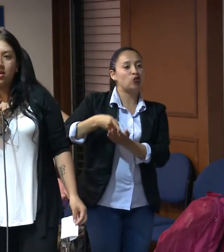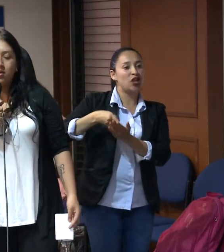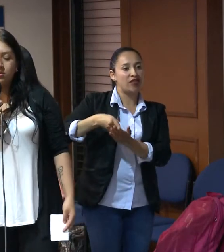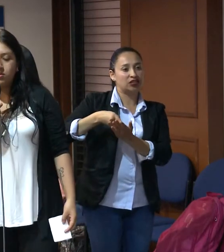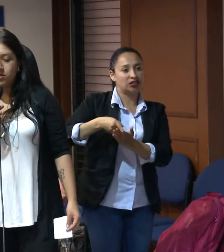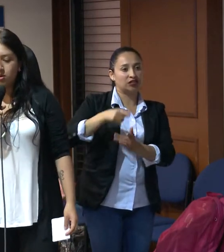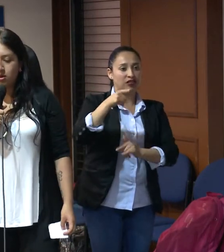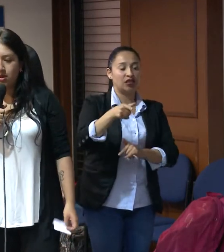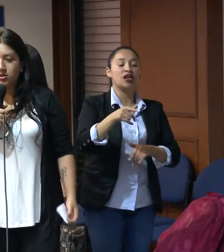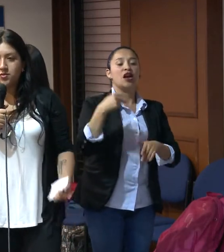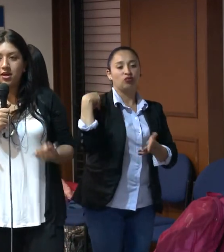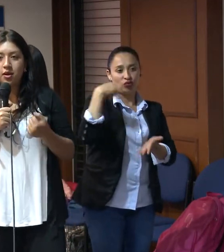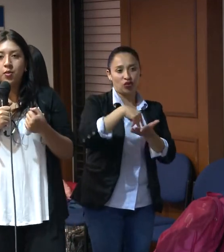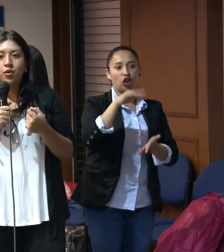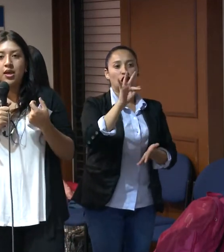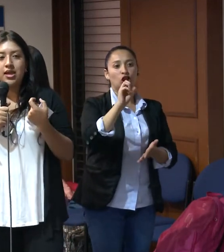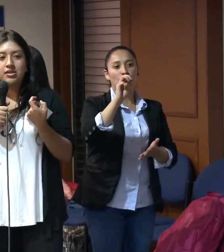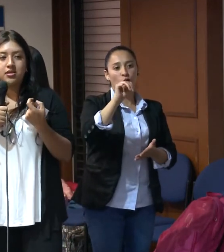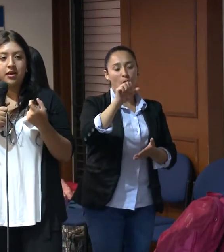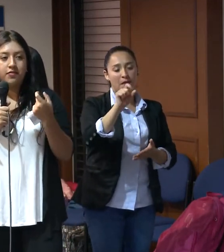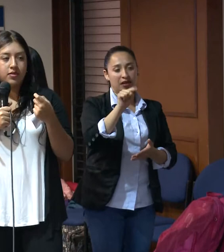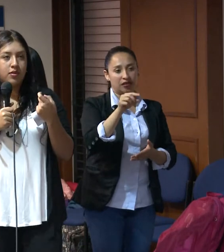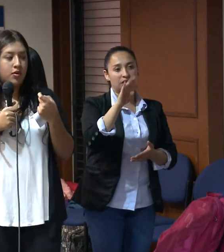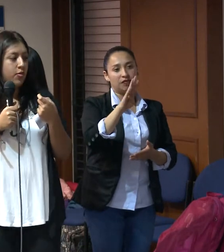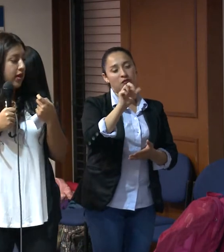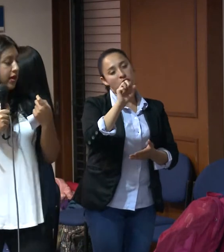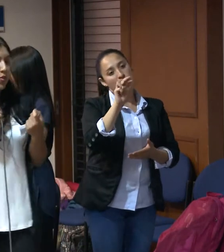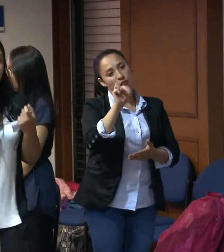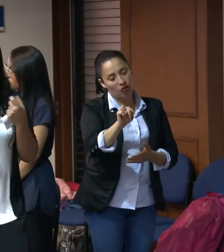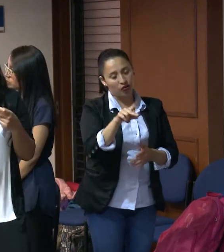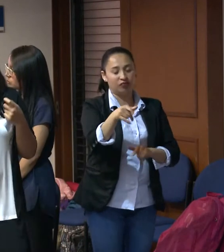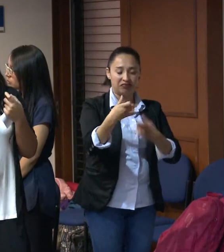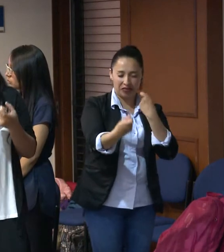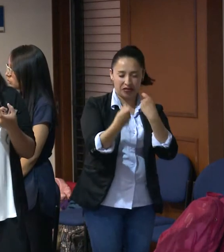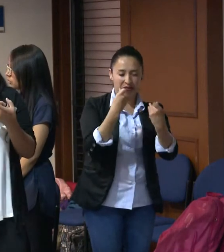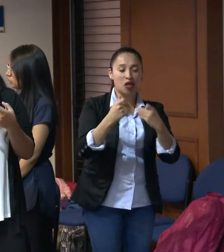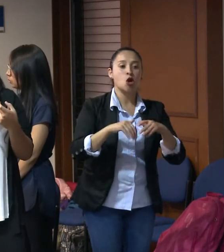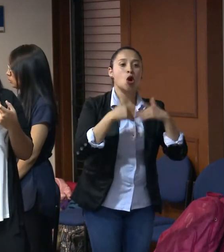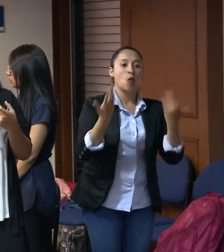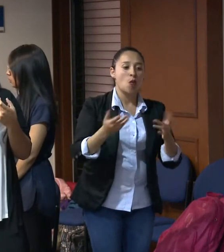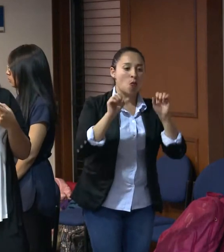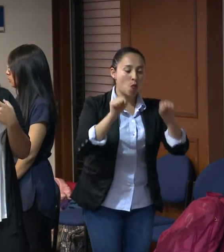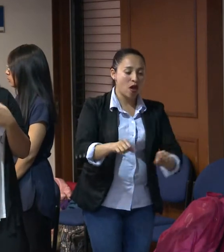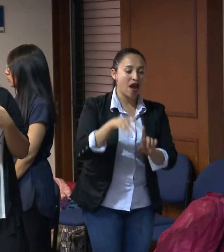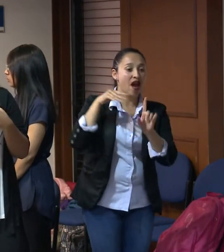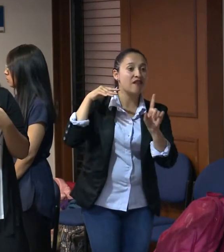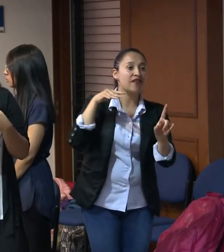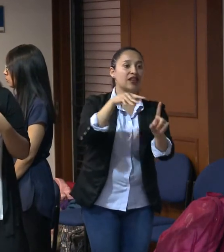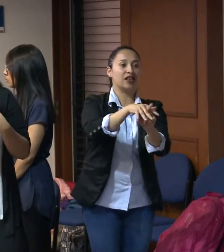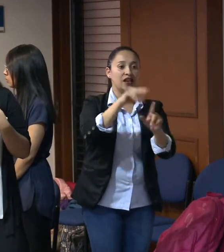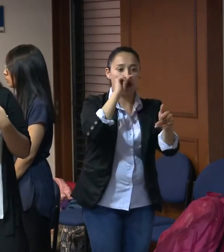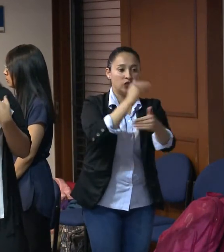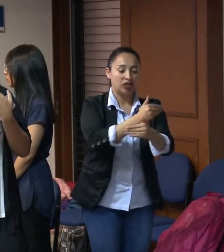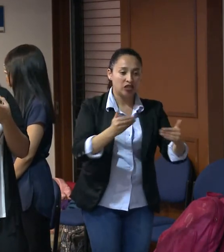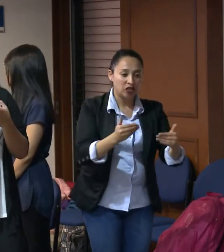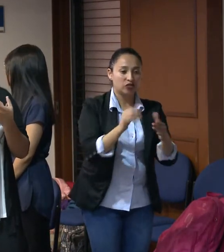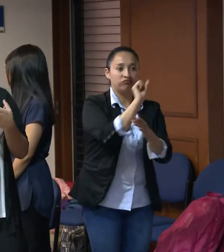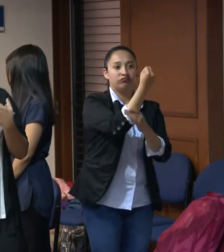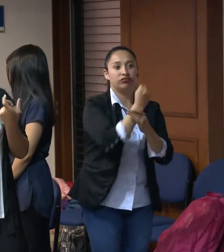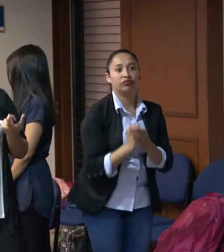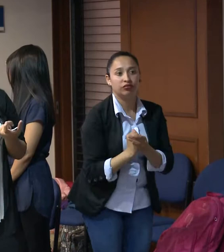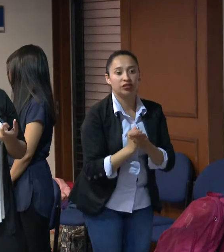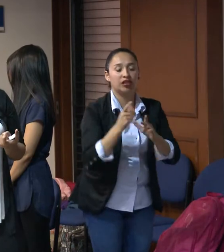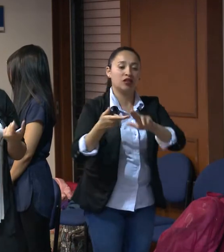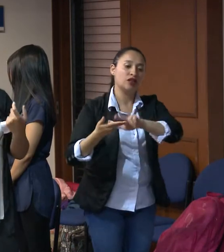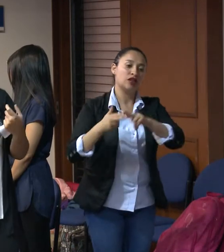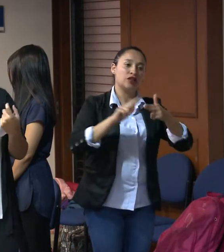un modelo donde nos explica cómo en qué podría afectar las funciones ejecutivas, y lo quisimos